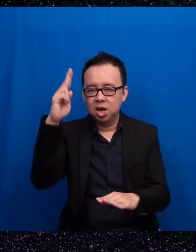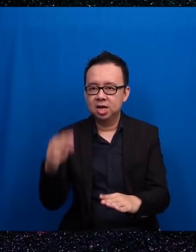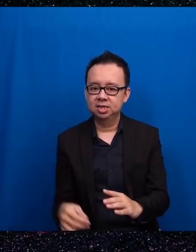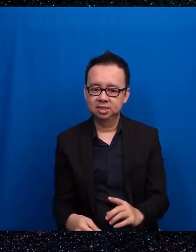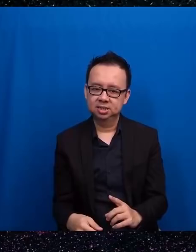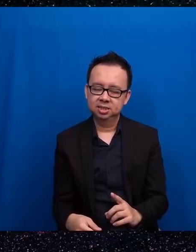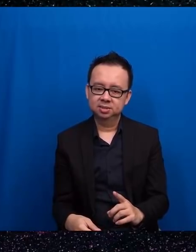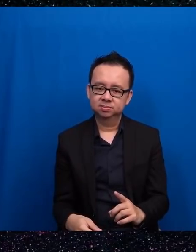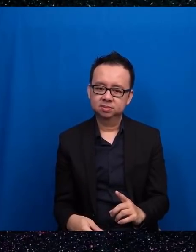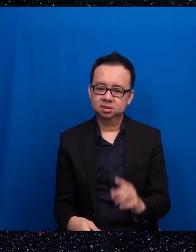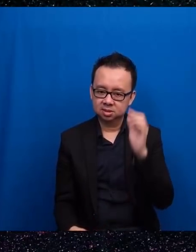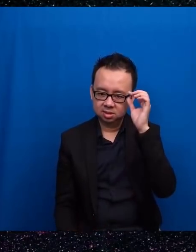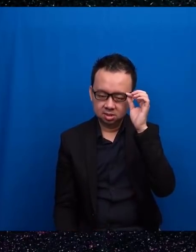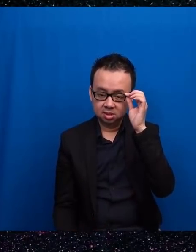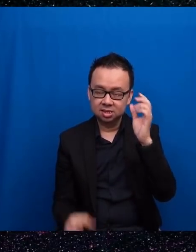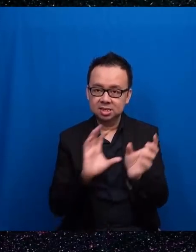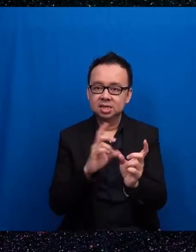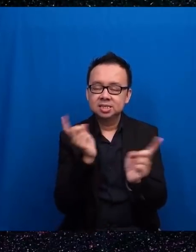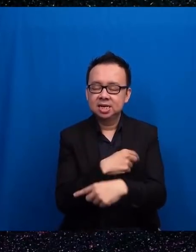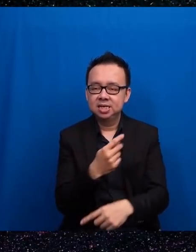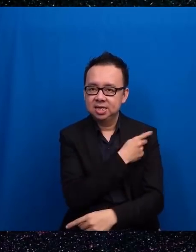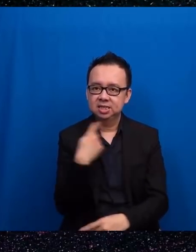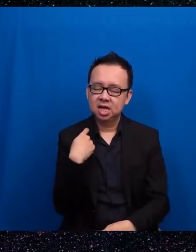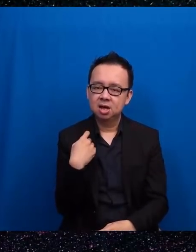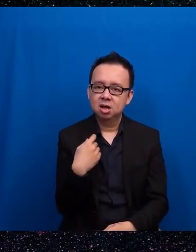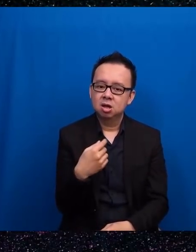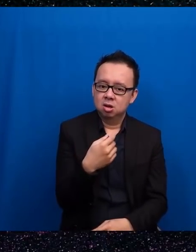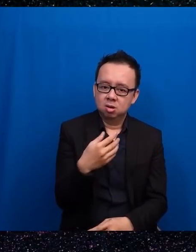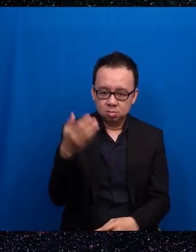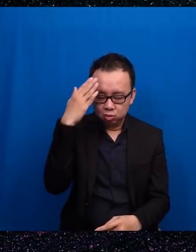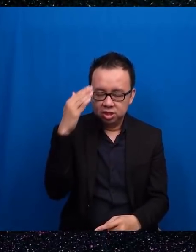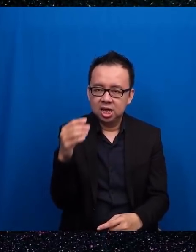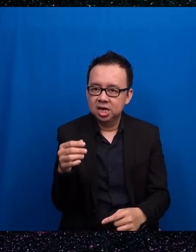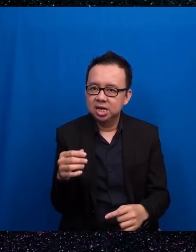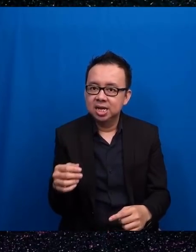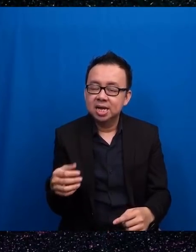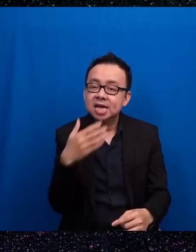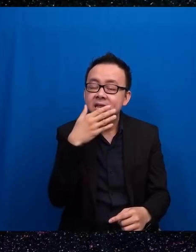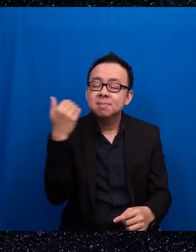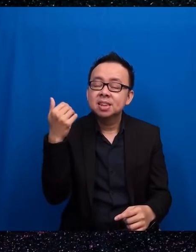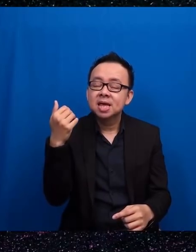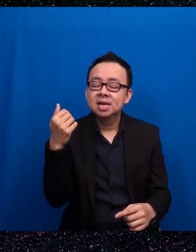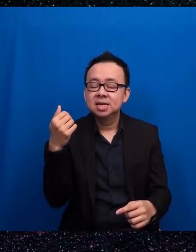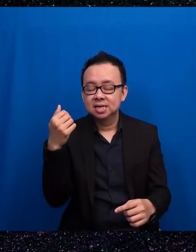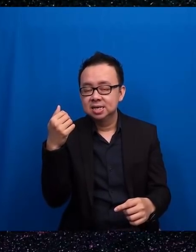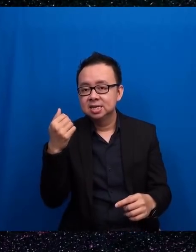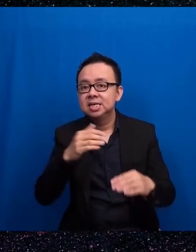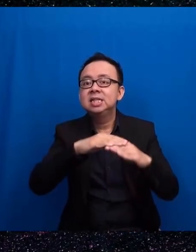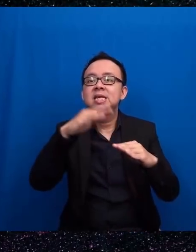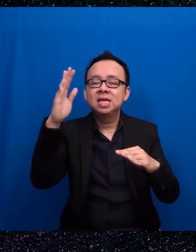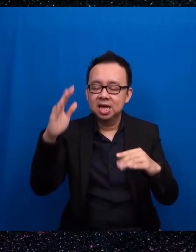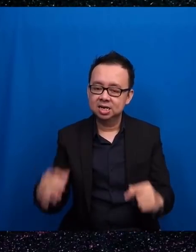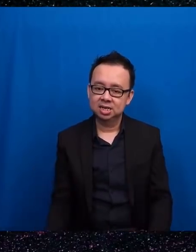Sehingga kita punya ekspektasi direndahkan oleh Tuhan. Supaya kenikmatan ditinggikan.